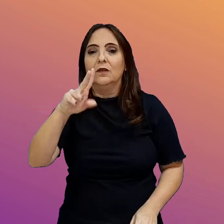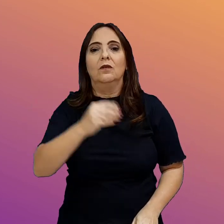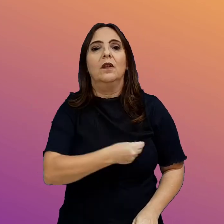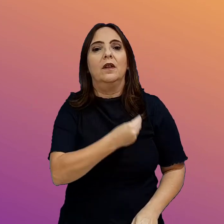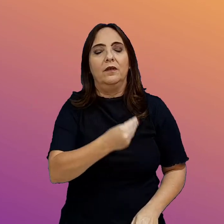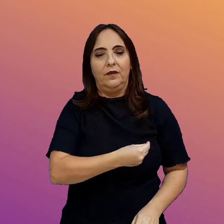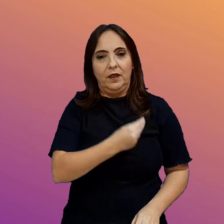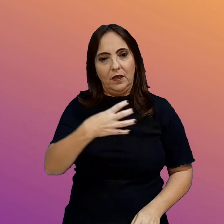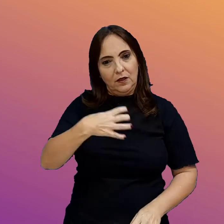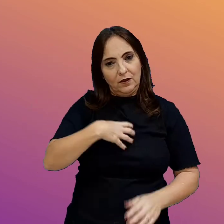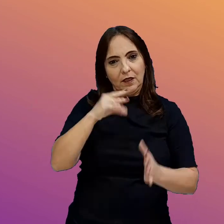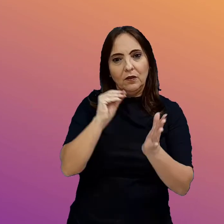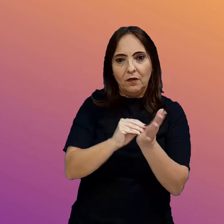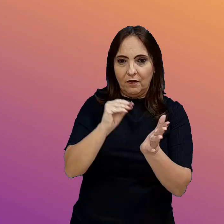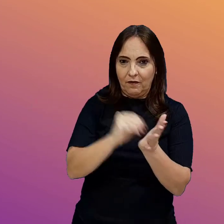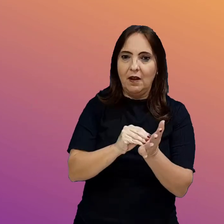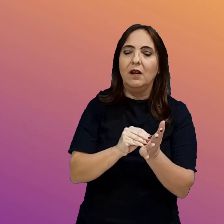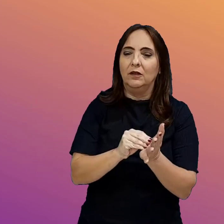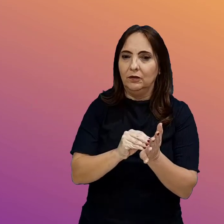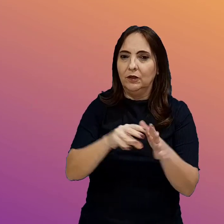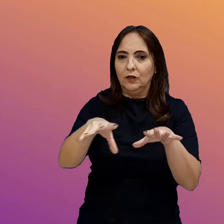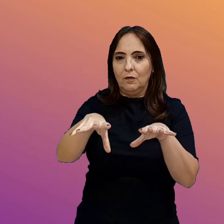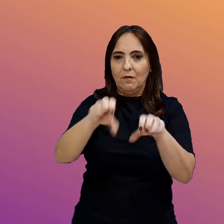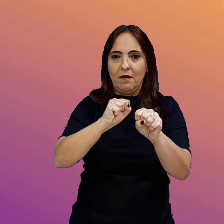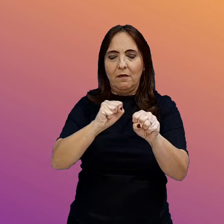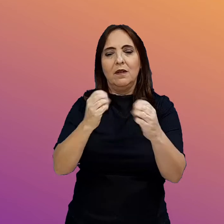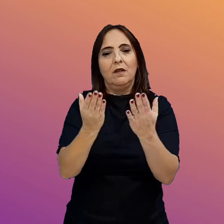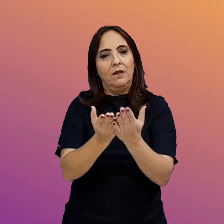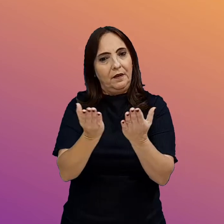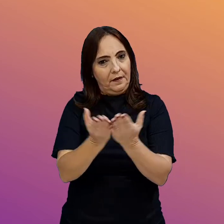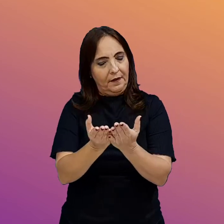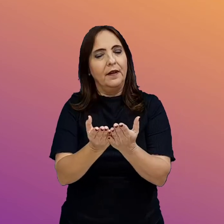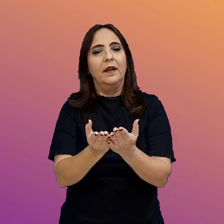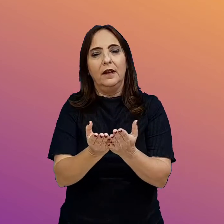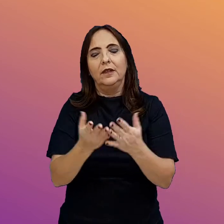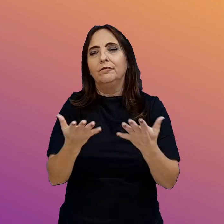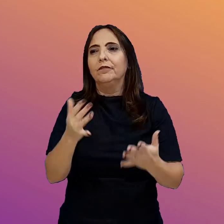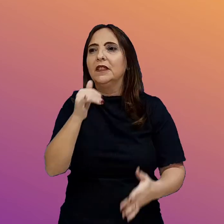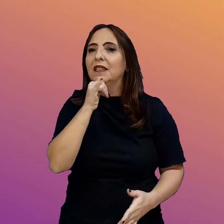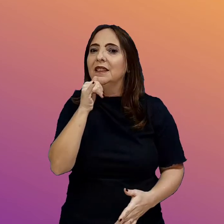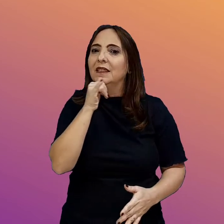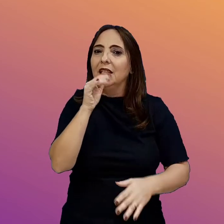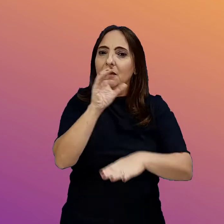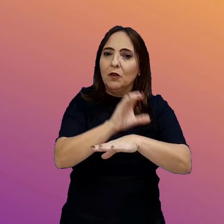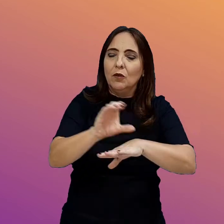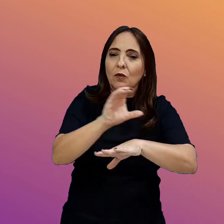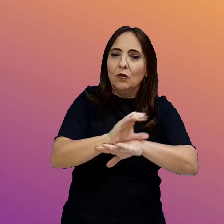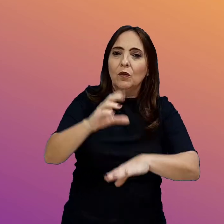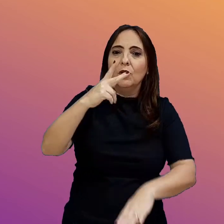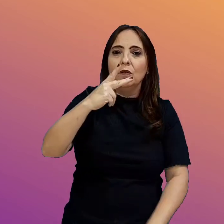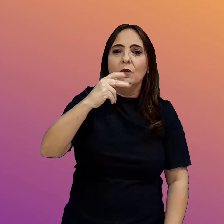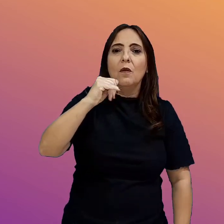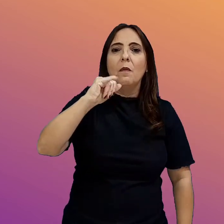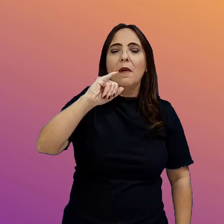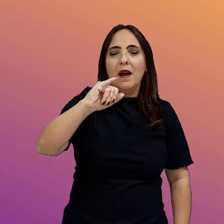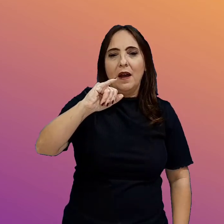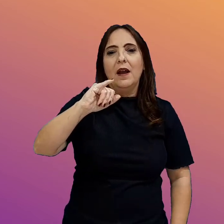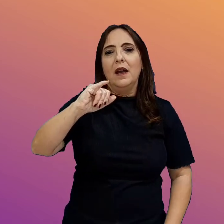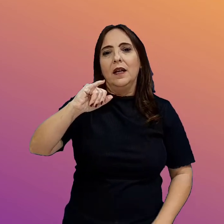sinto falta bastante de uma formação cristã. Eu sei até que existe, como, por exemplo, o curso Paz para Toda a